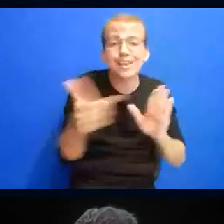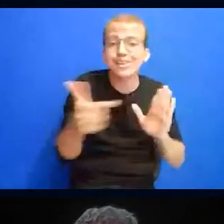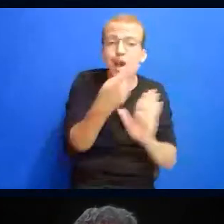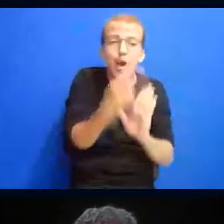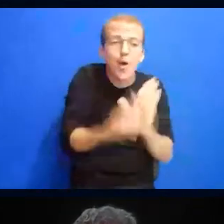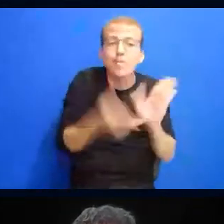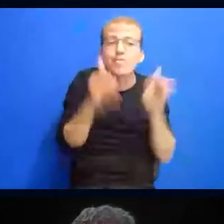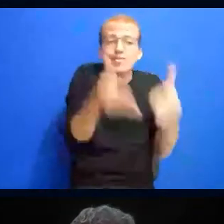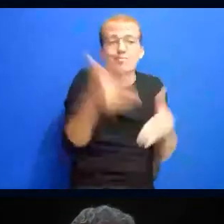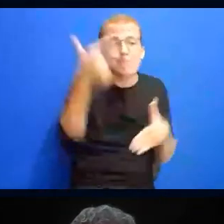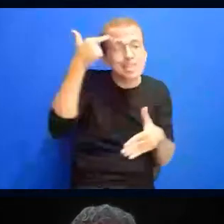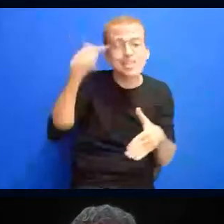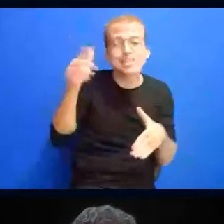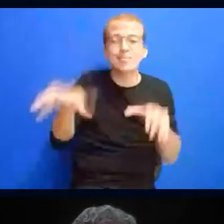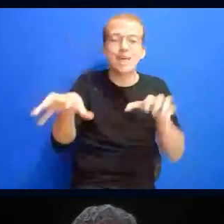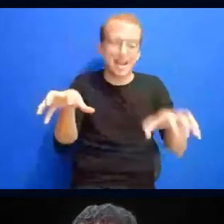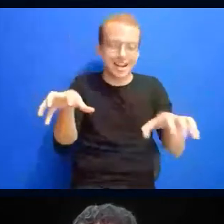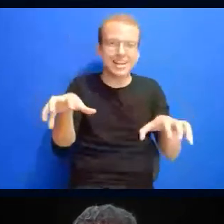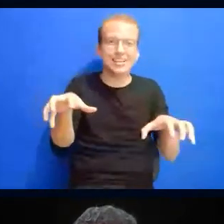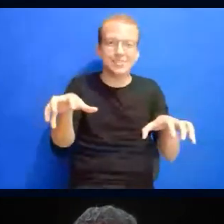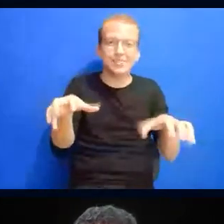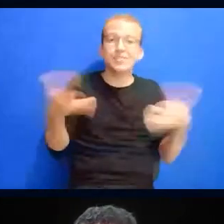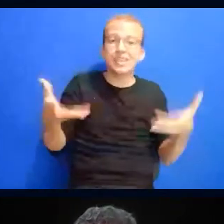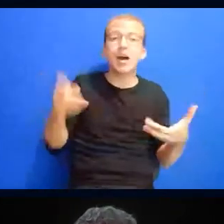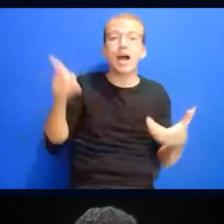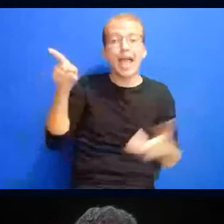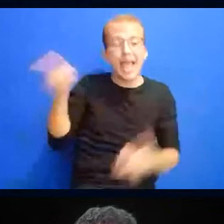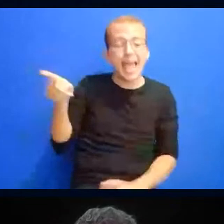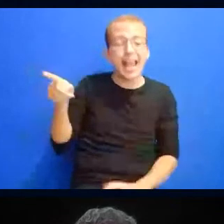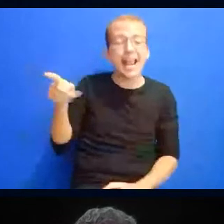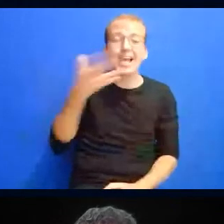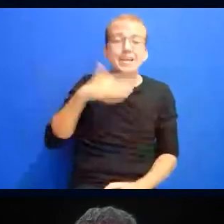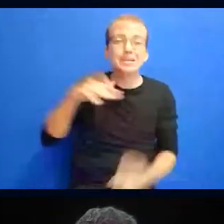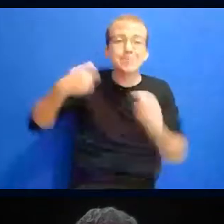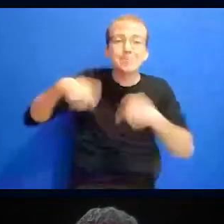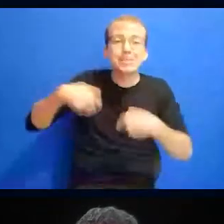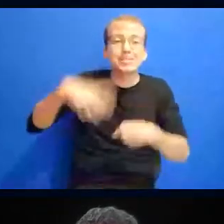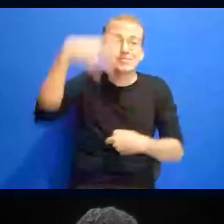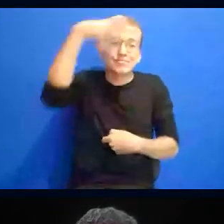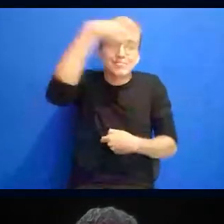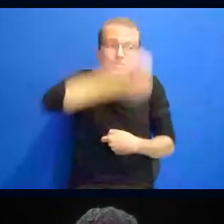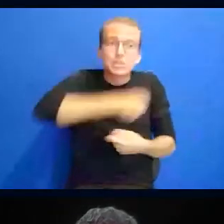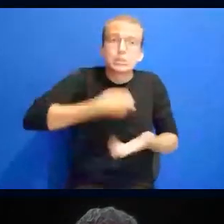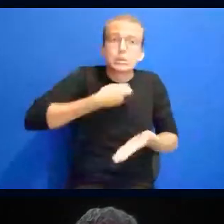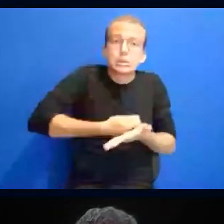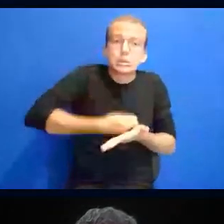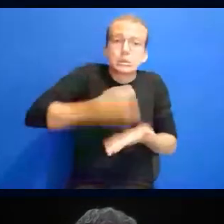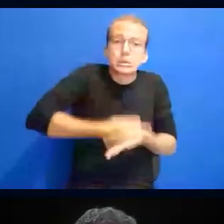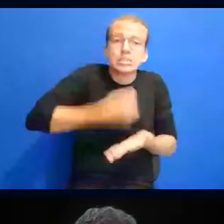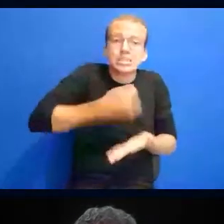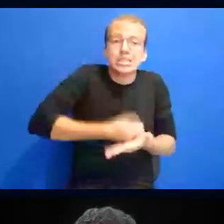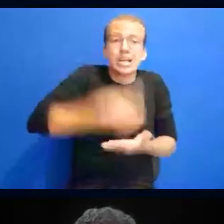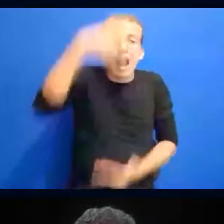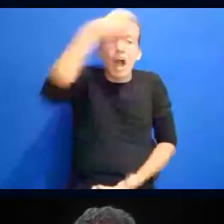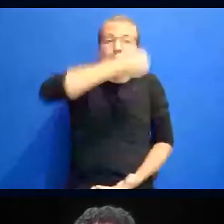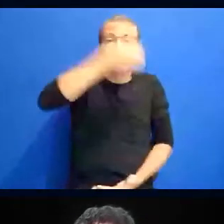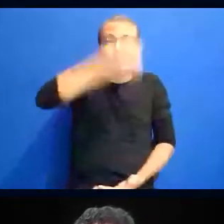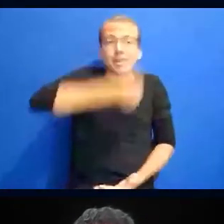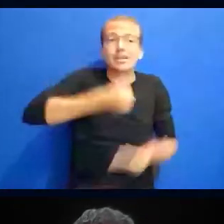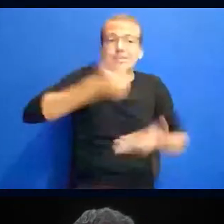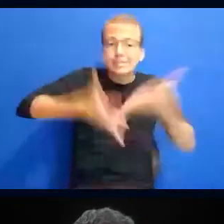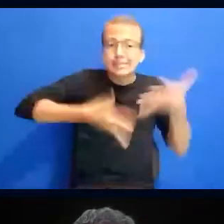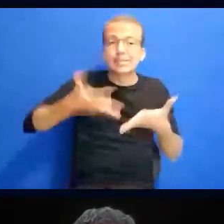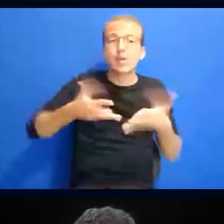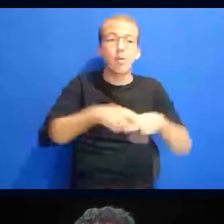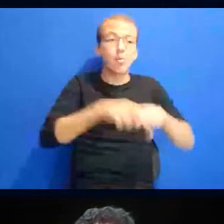sinais, né, na marra. Eh, e é por isso que esse essa pesquisa, esse trabalho que nós